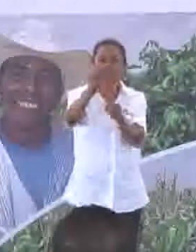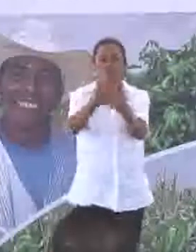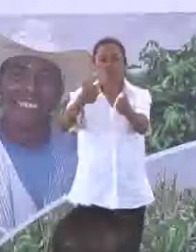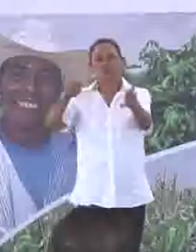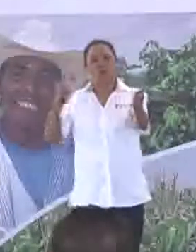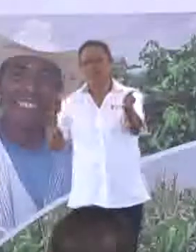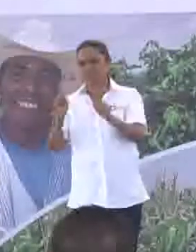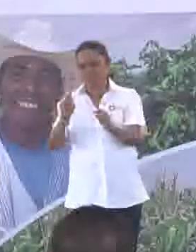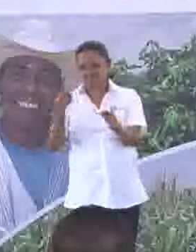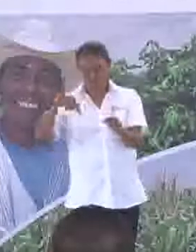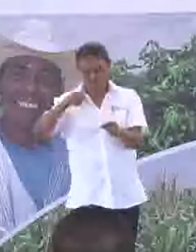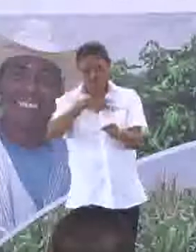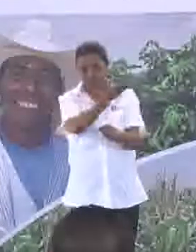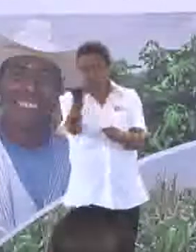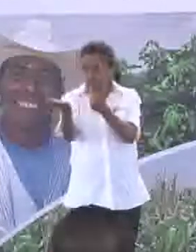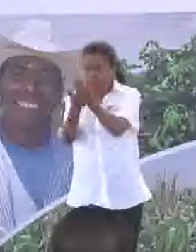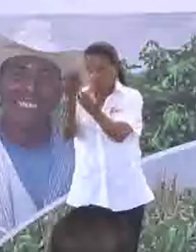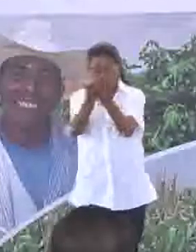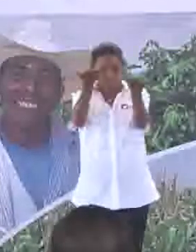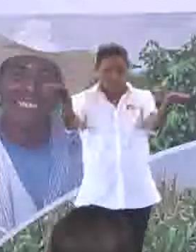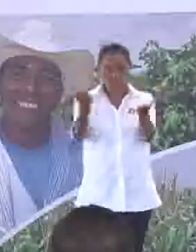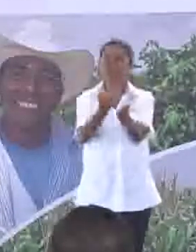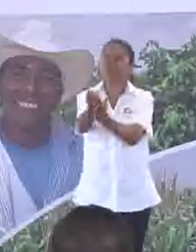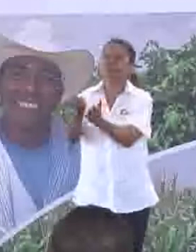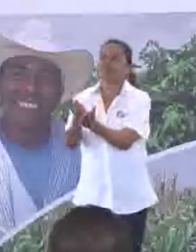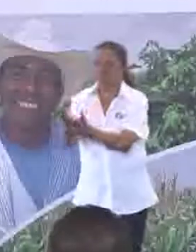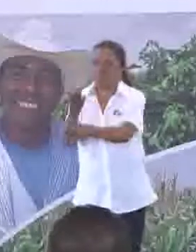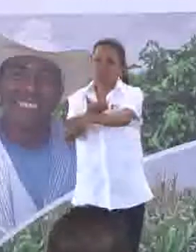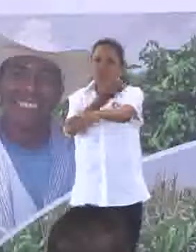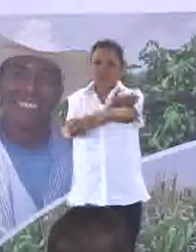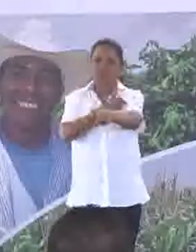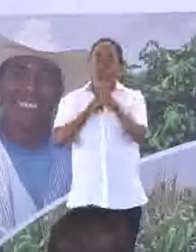Está en nuestras manos, compañeros, decidirlo, compañeras, y seguir juntos trabajando.